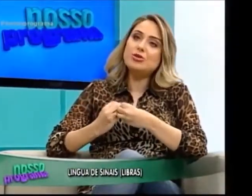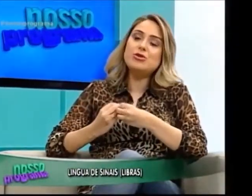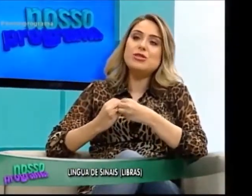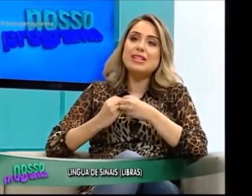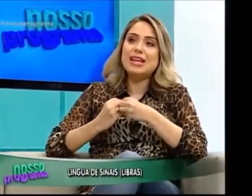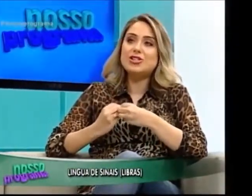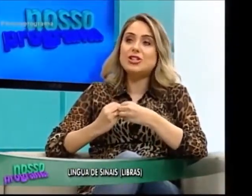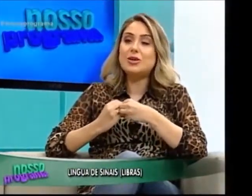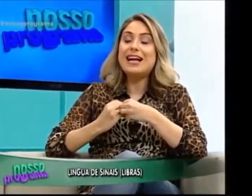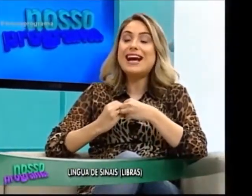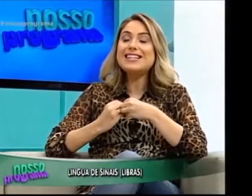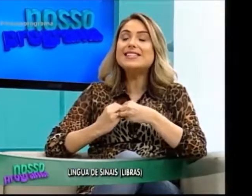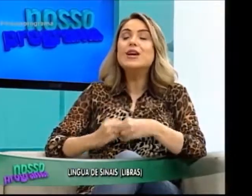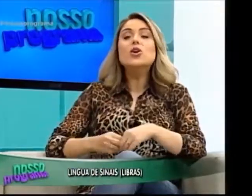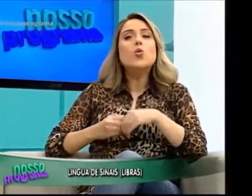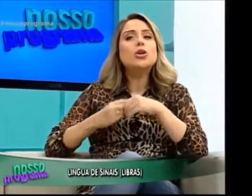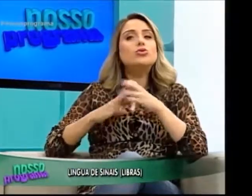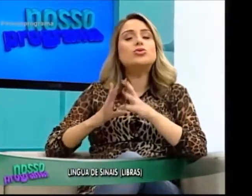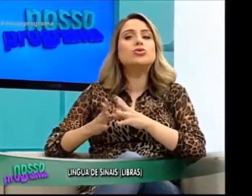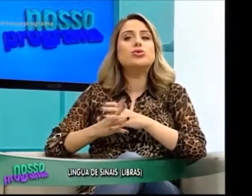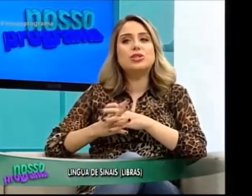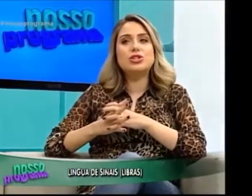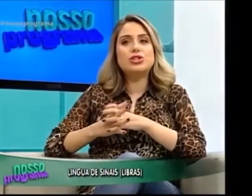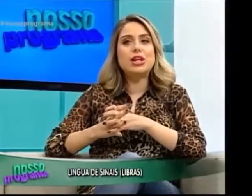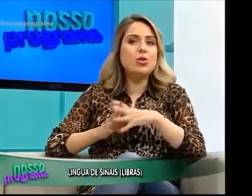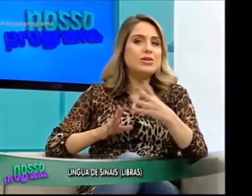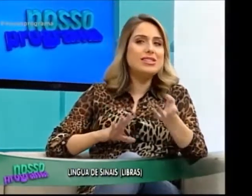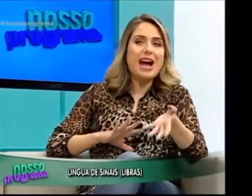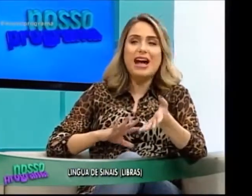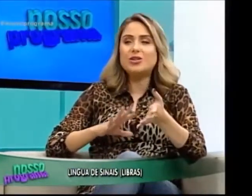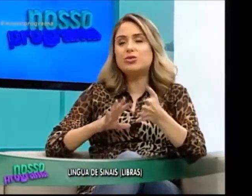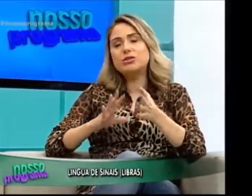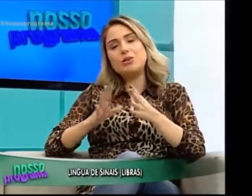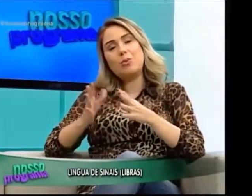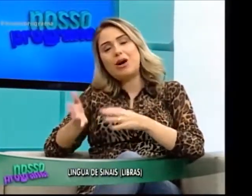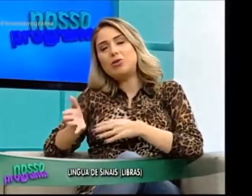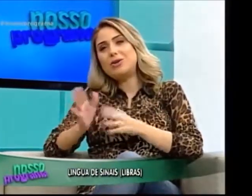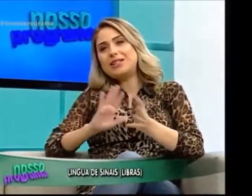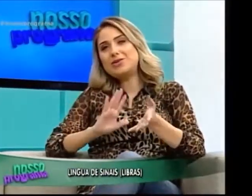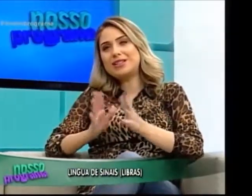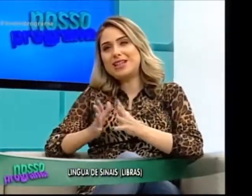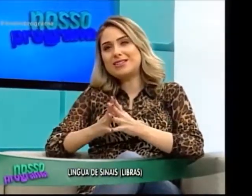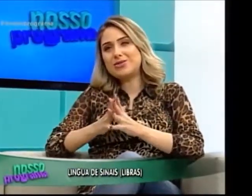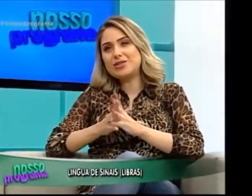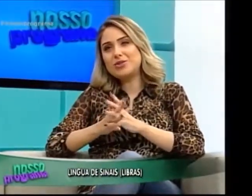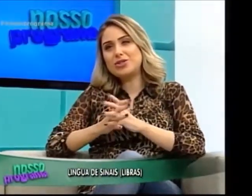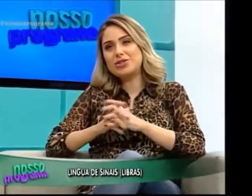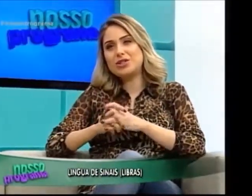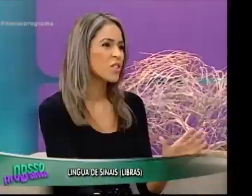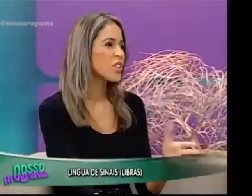numa sociedade que não... Aliás, quantos surdos a gente tem, ou o estado de São Paulo, ou o Brasil? Você tem essa noção hoje? Eu acho